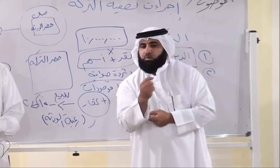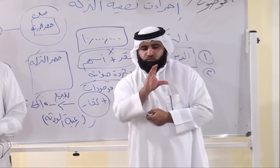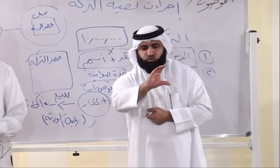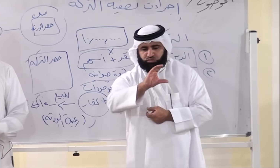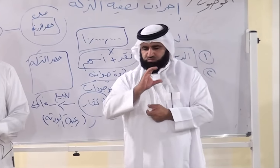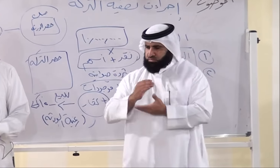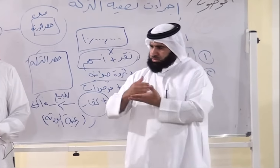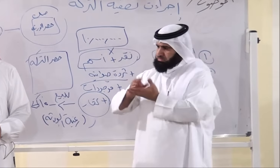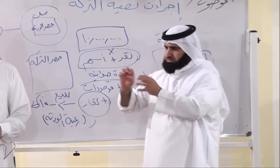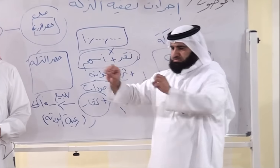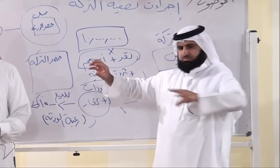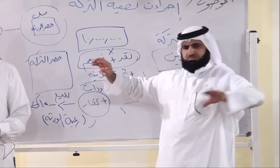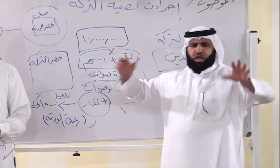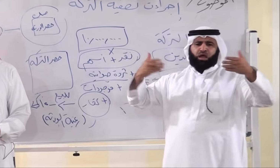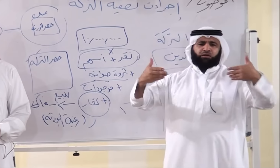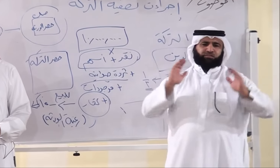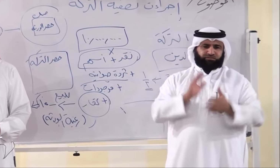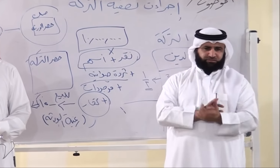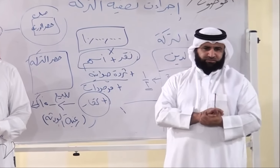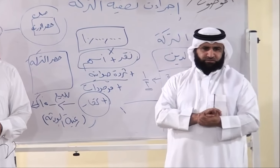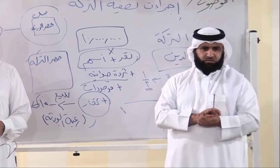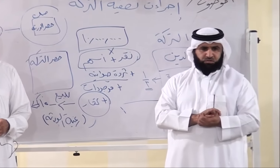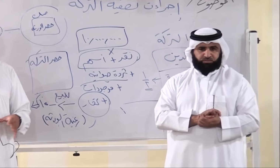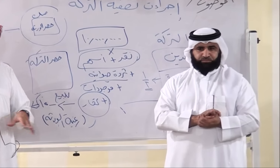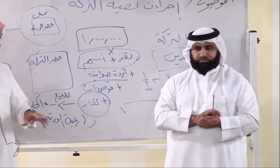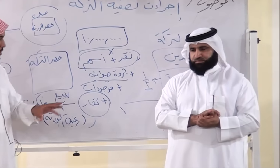وتوزع قيمتها على الورثة.